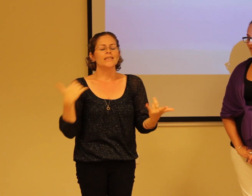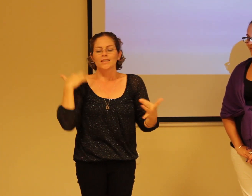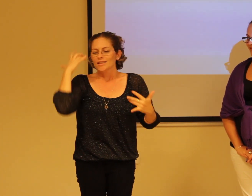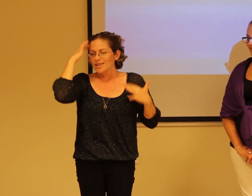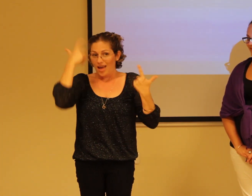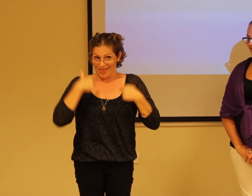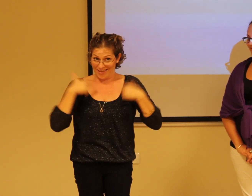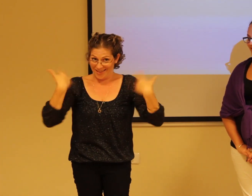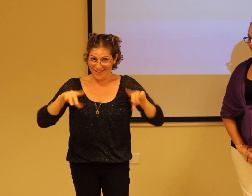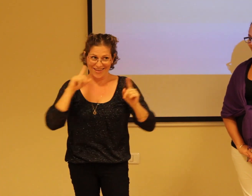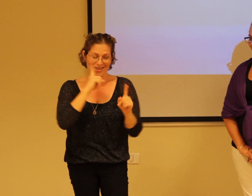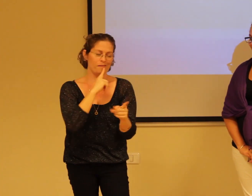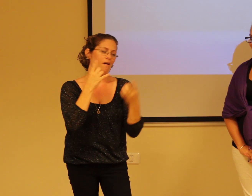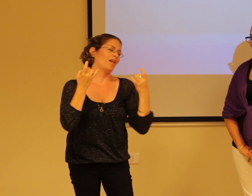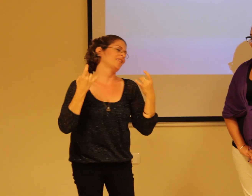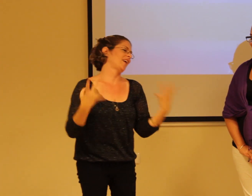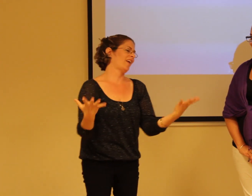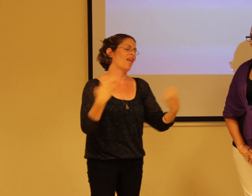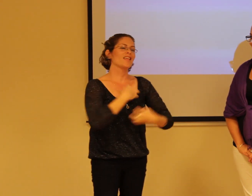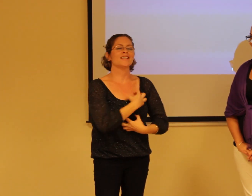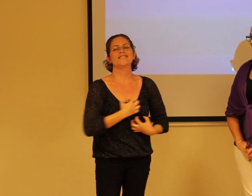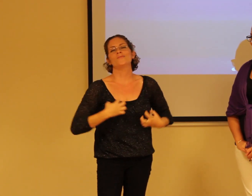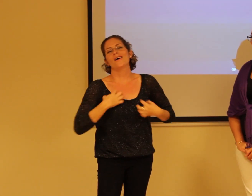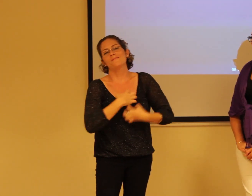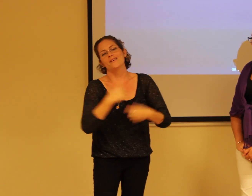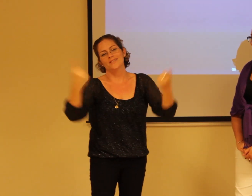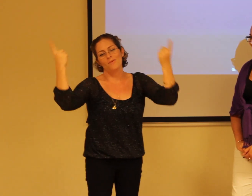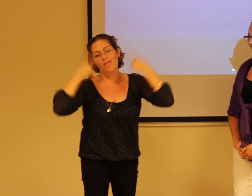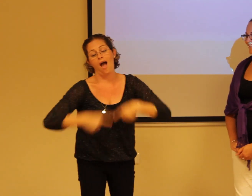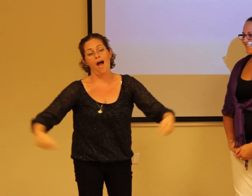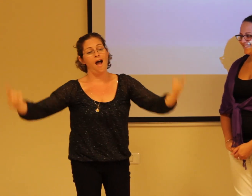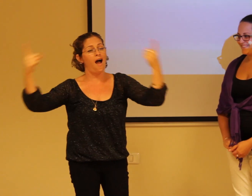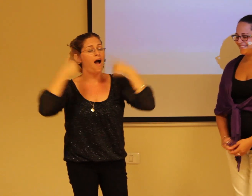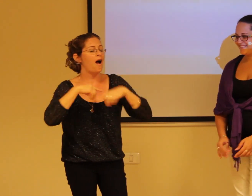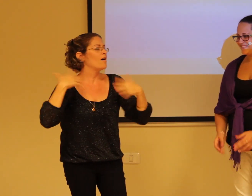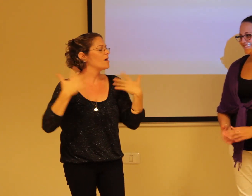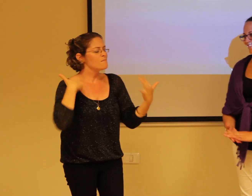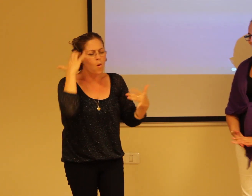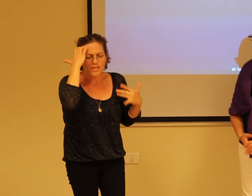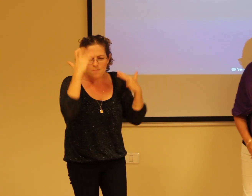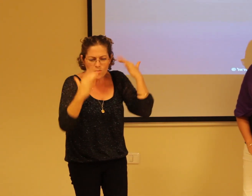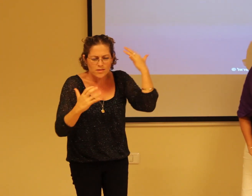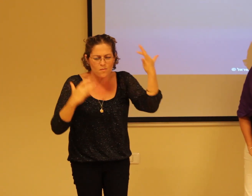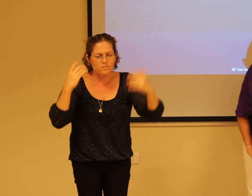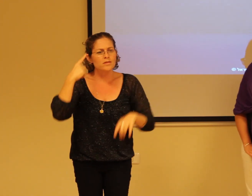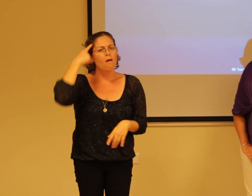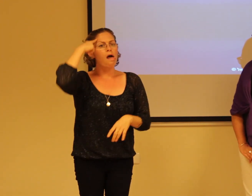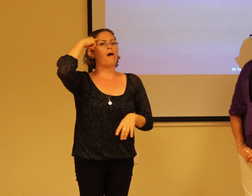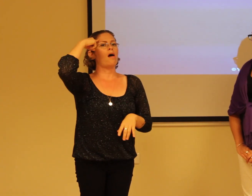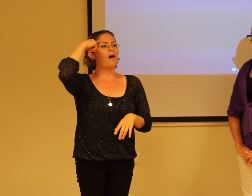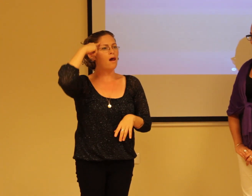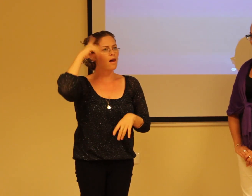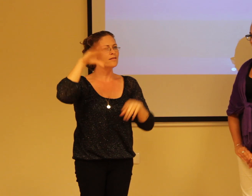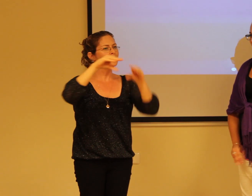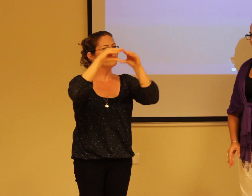כדי שזה יעבוד שוב. אז אני כמובן הייתי עם כאלה תסכולים וכל הלילה הזה בכיתי ולא ידעתי מה לעשות,